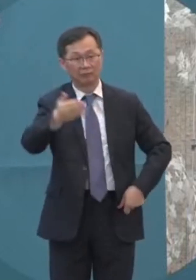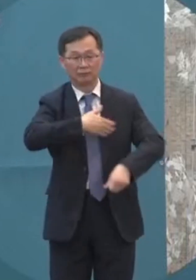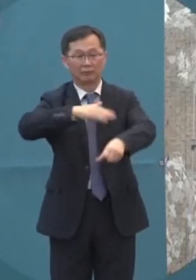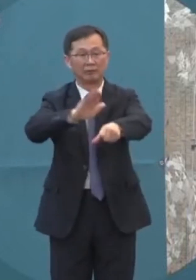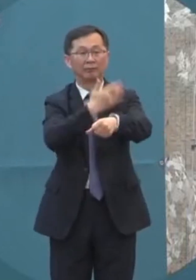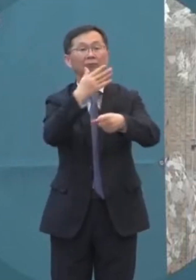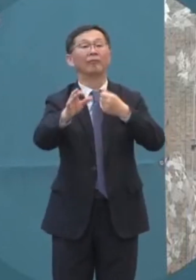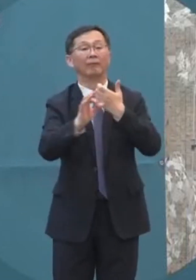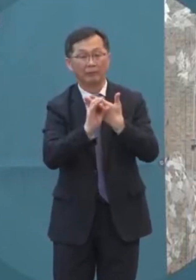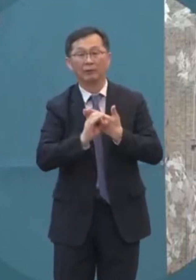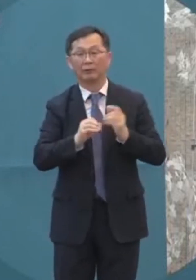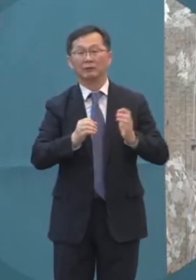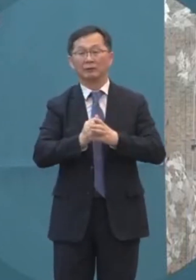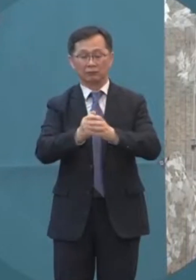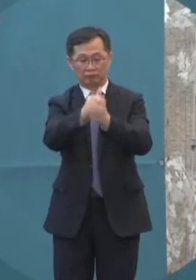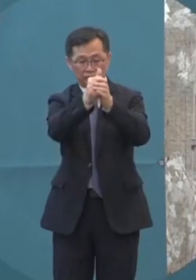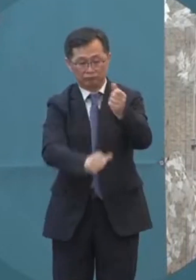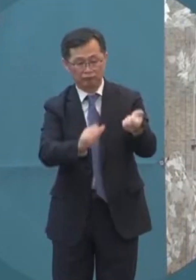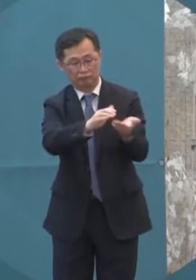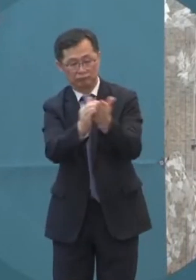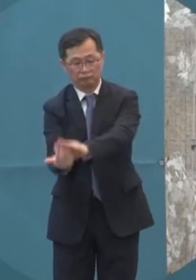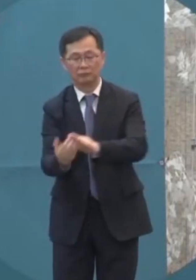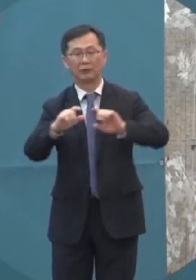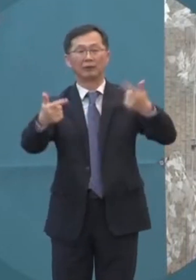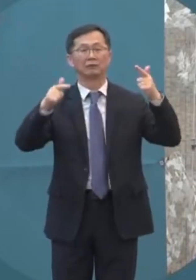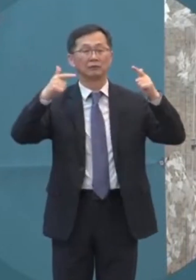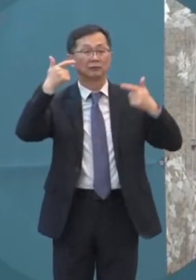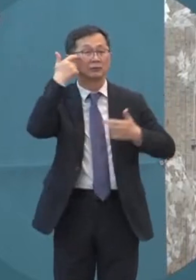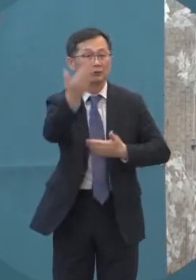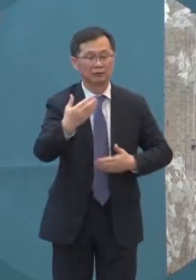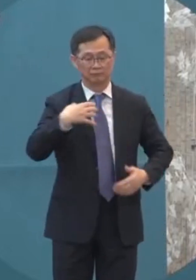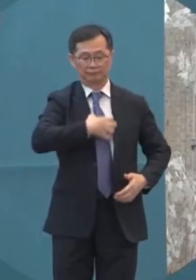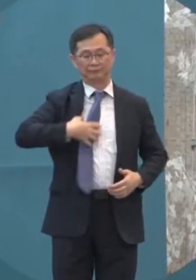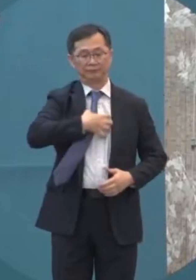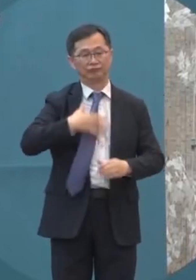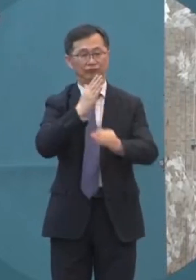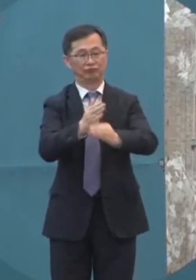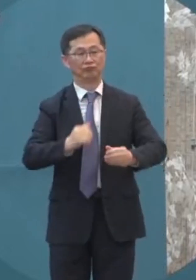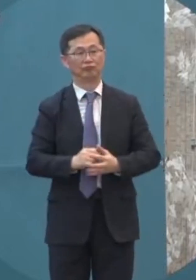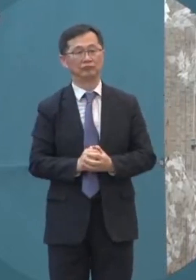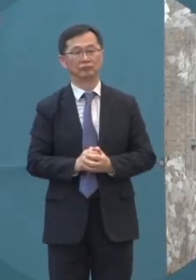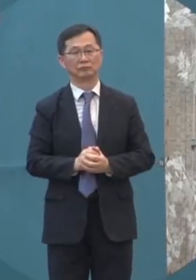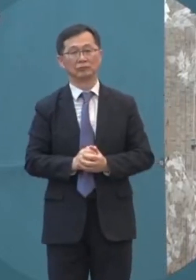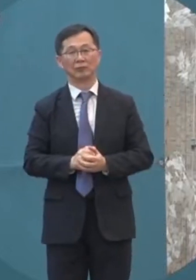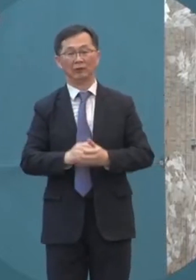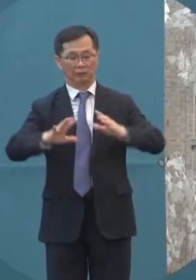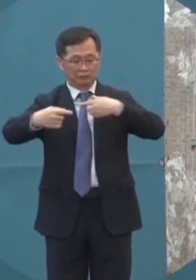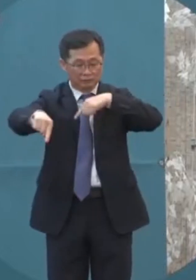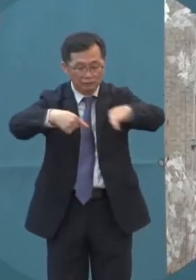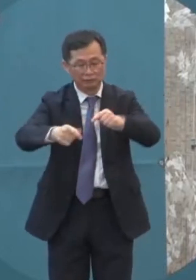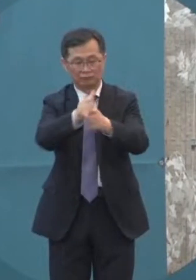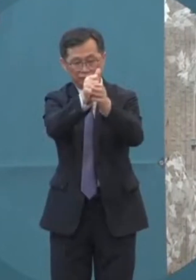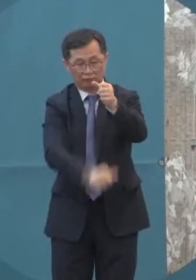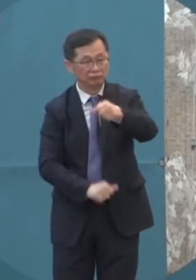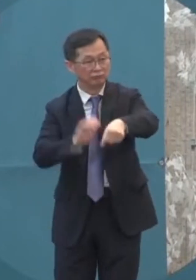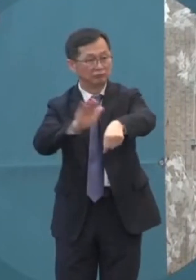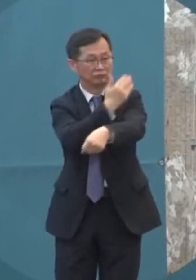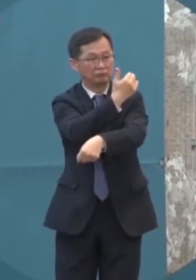잘못하면 침몰하는 것은 아닌가 걱정될 지경입니다. 정치가